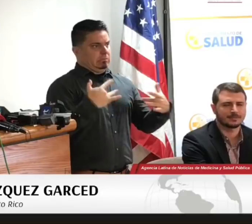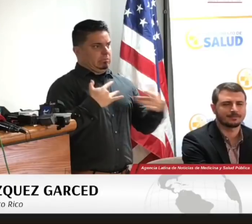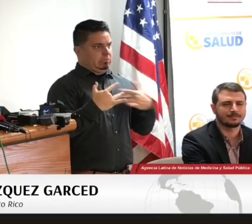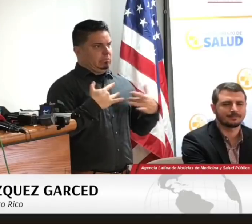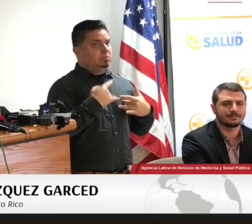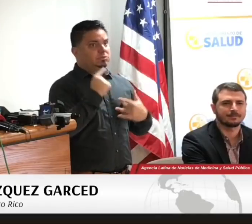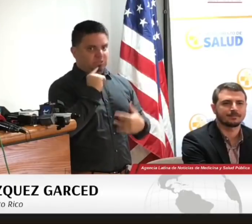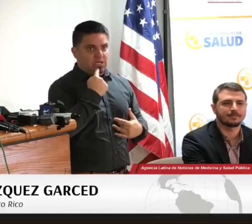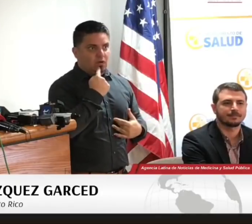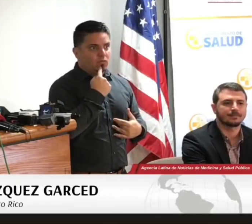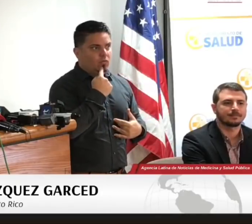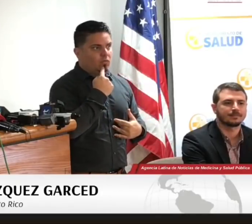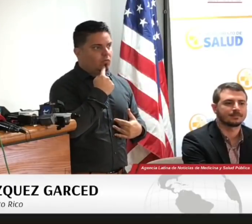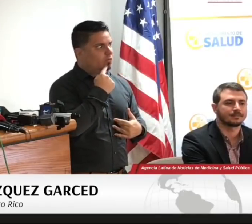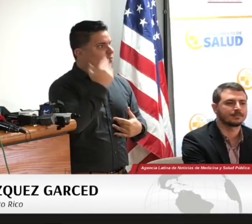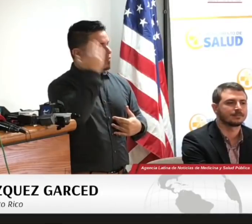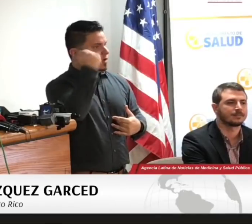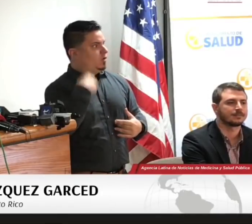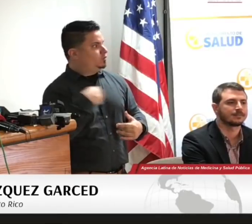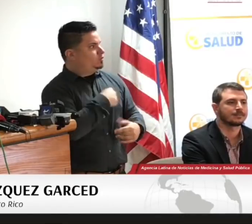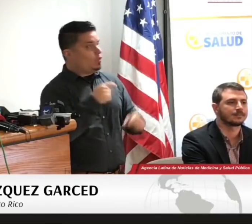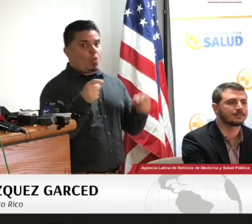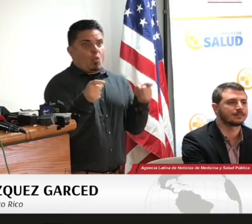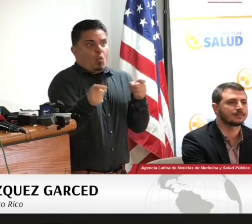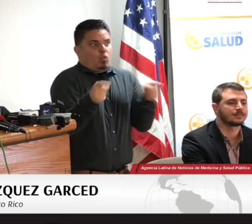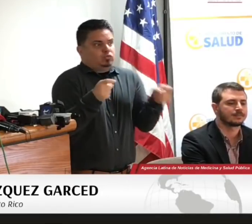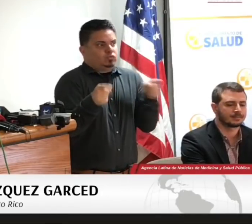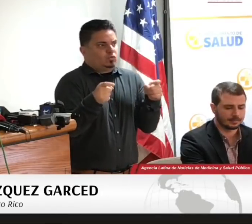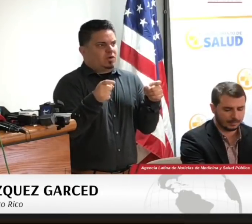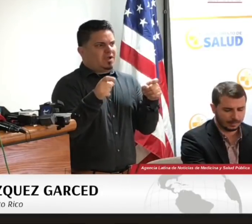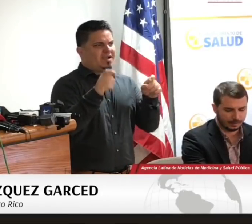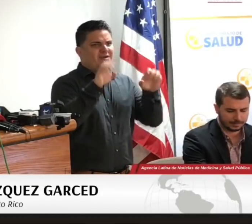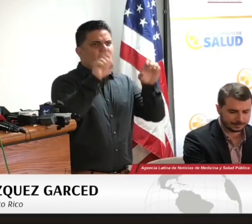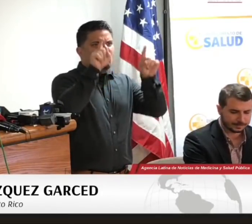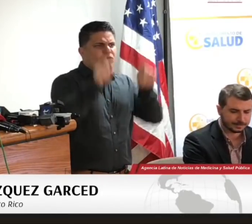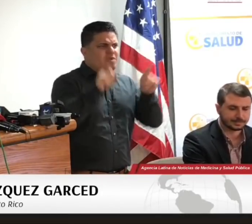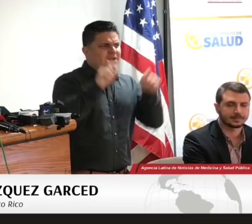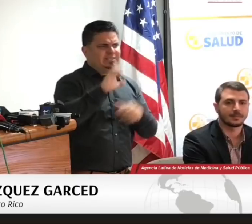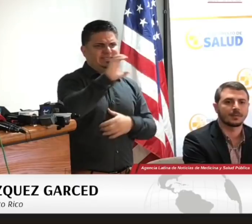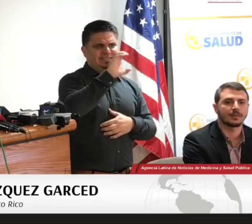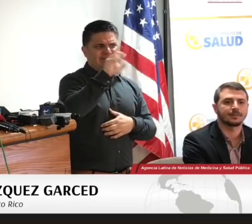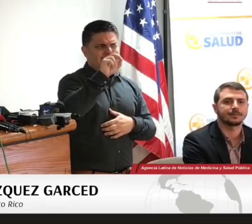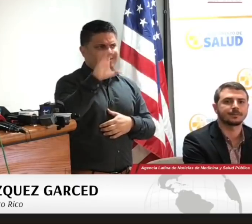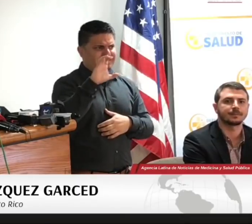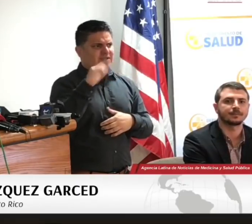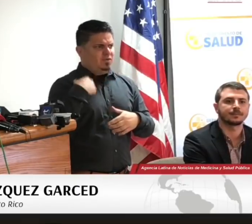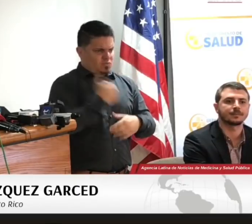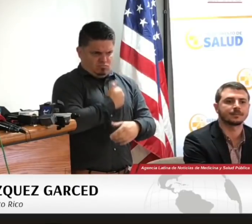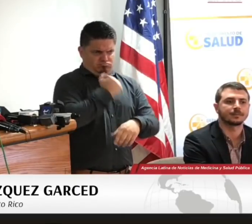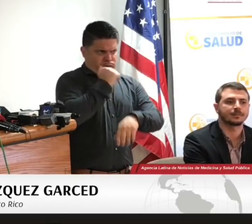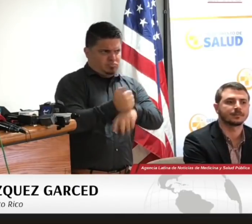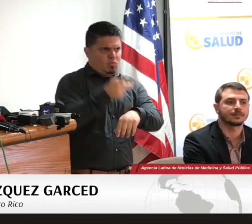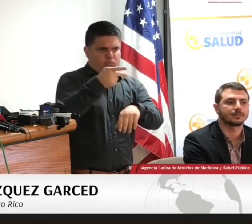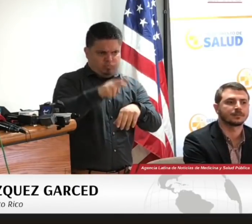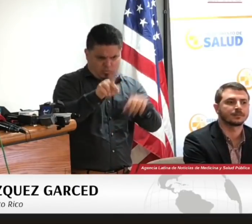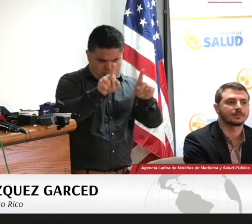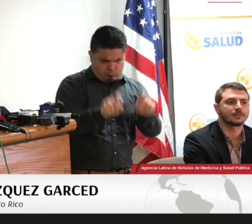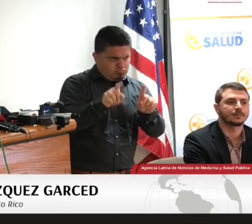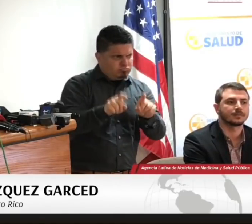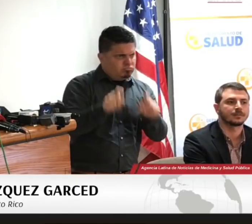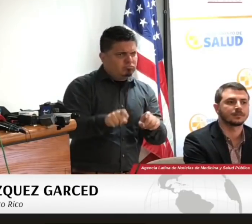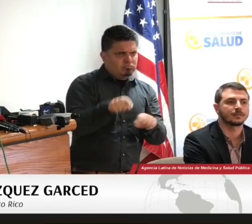tengamos control de las pruebas del CDC, que nosotros podamos realizarlas en Puerto Rico. Hasta que nosotros no tengamos ese